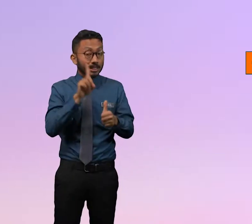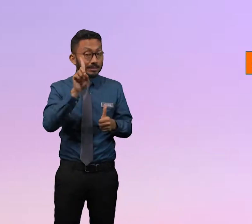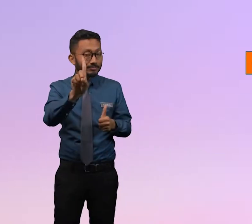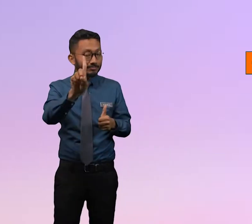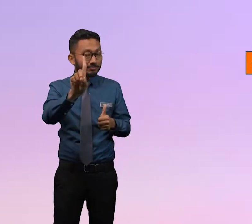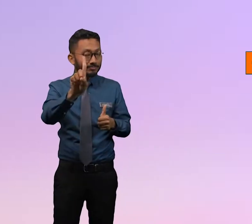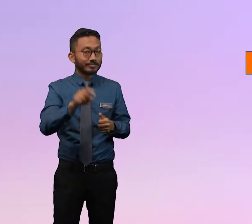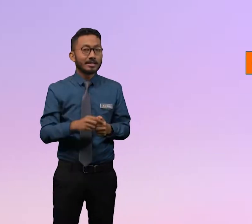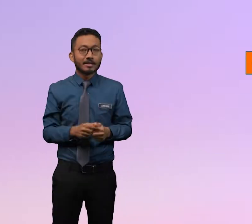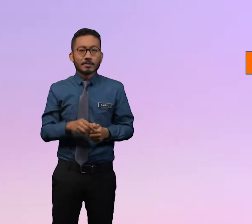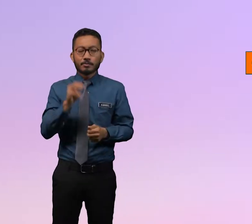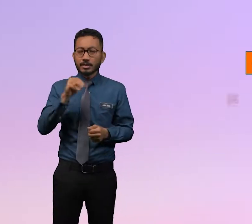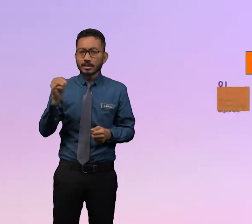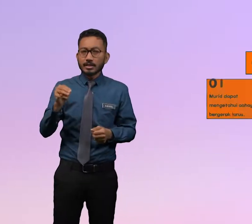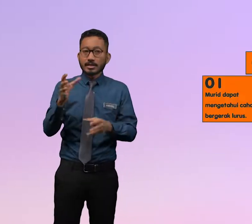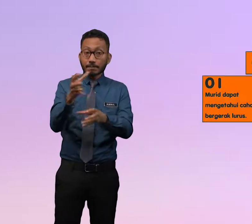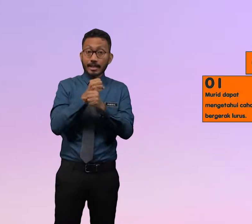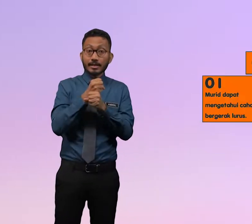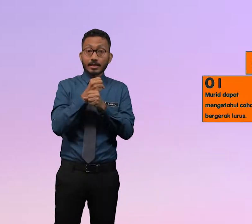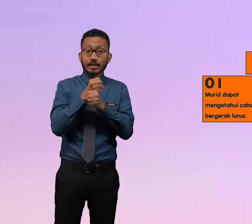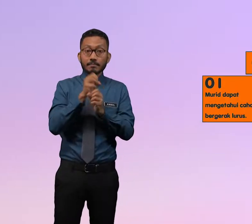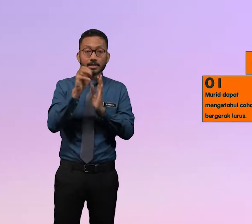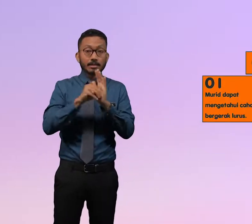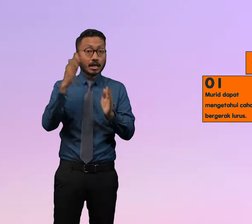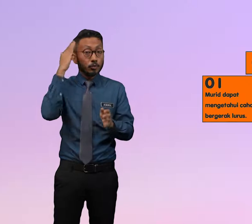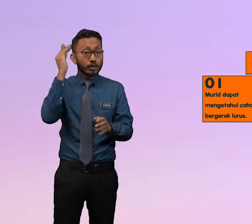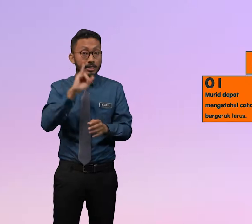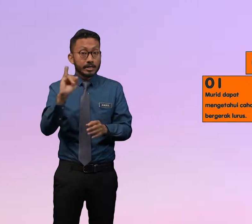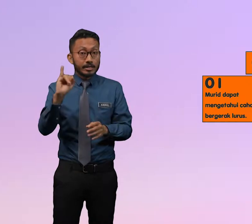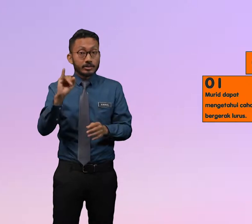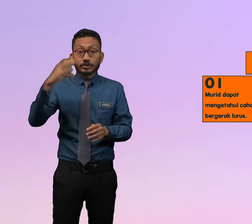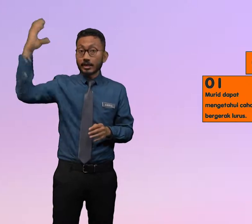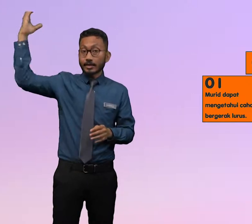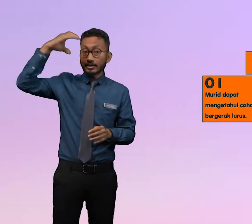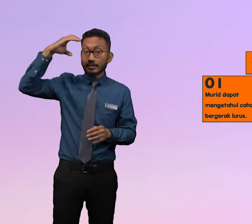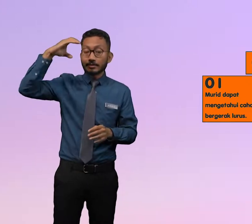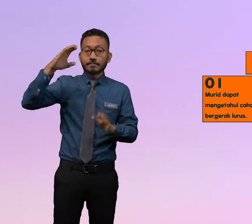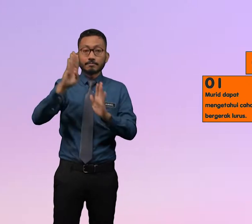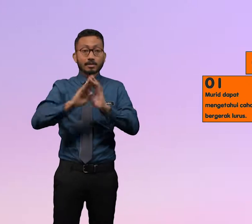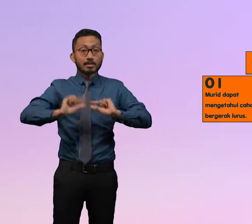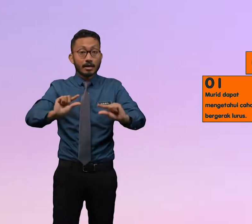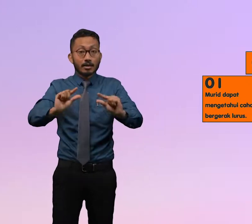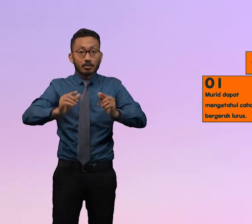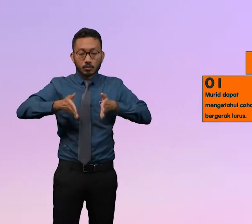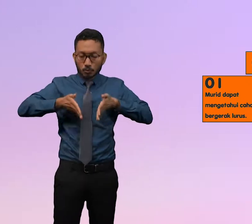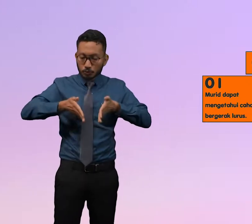pertama mula dapat mengetahui cahaya bergerak dulu